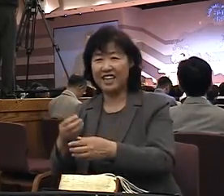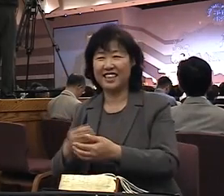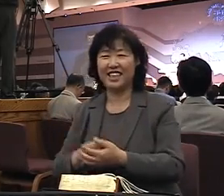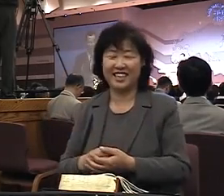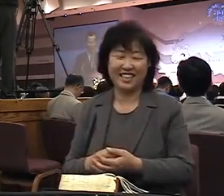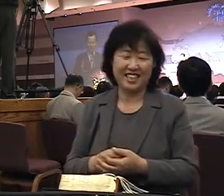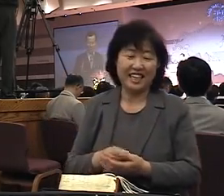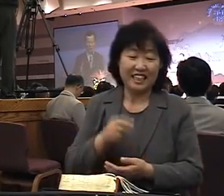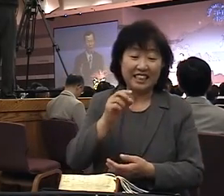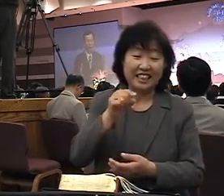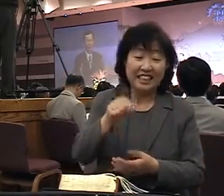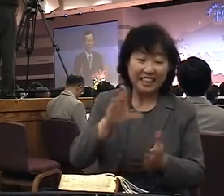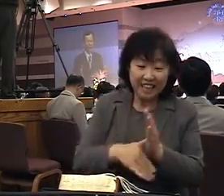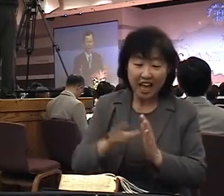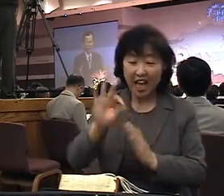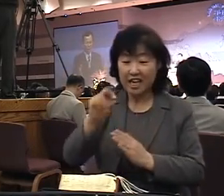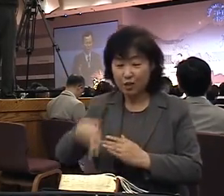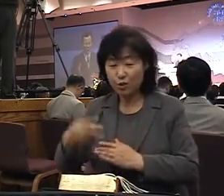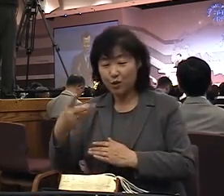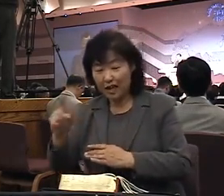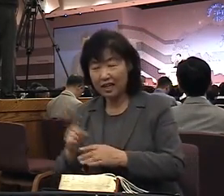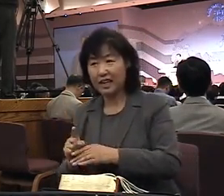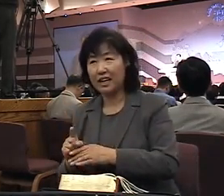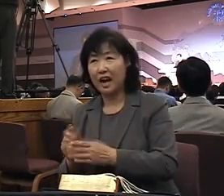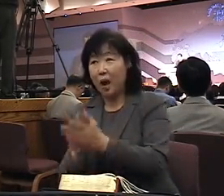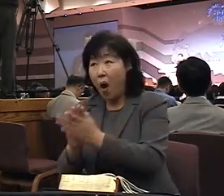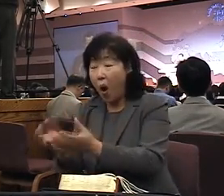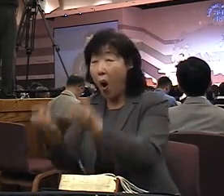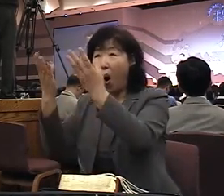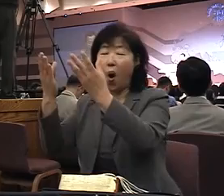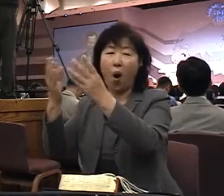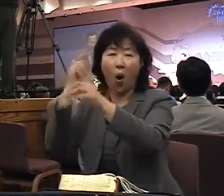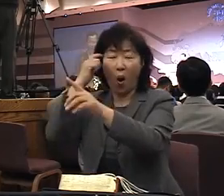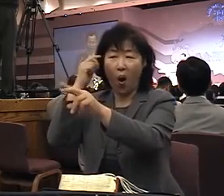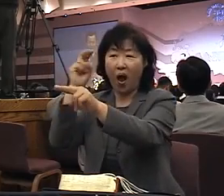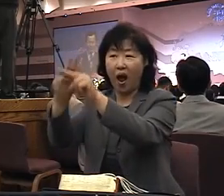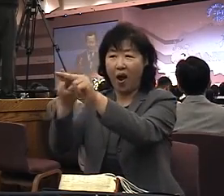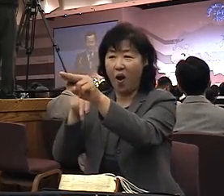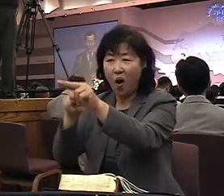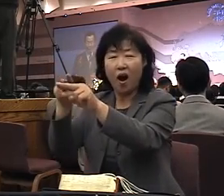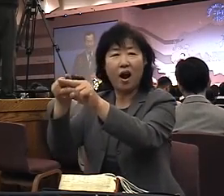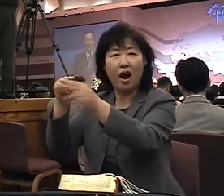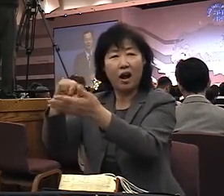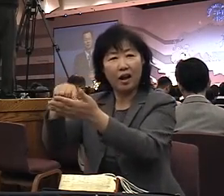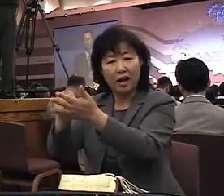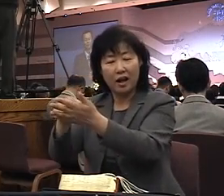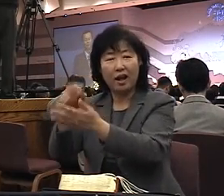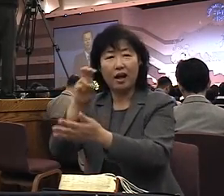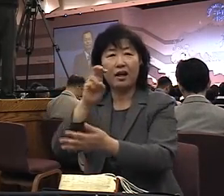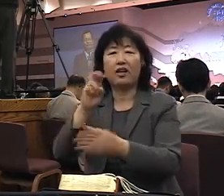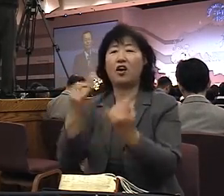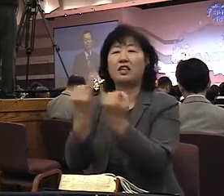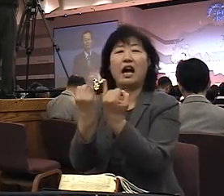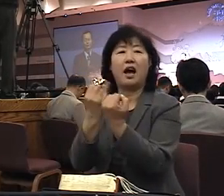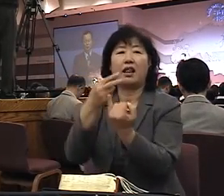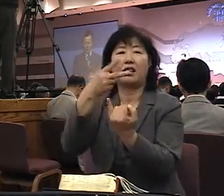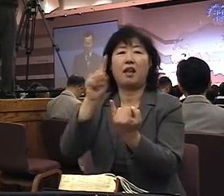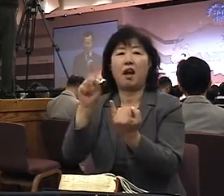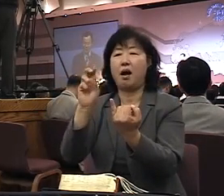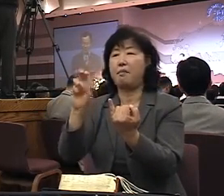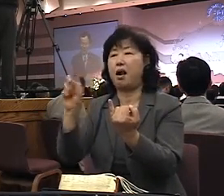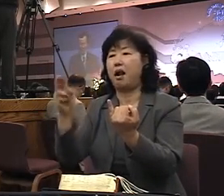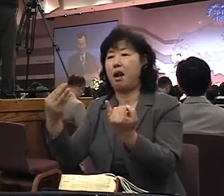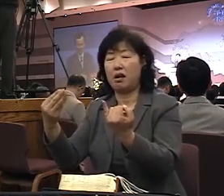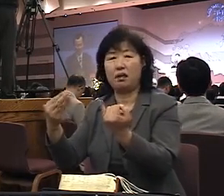이때에 유다가 그러한 페스티벌 자리로 올라간다는 정보를 알게 된 다말이